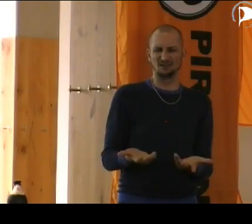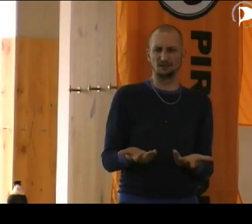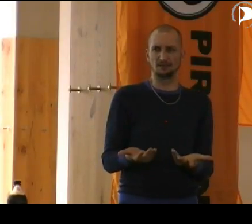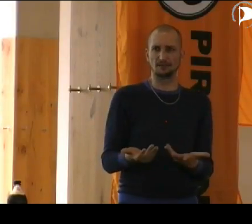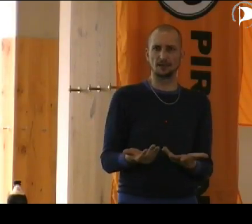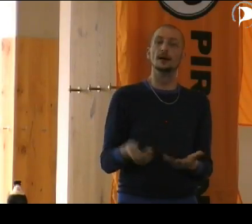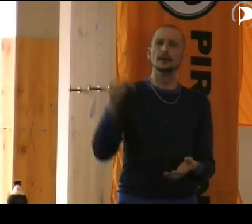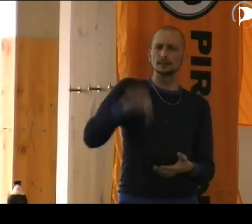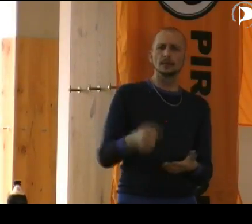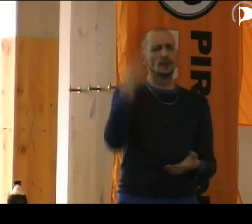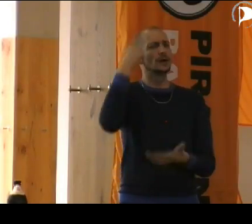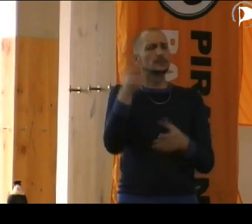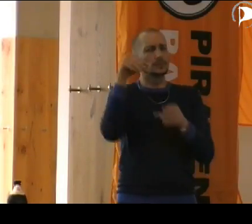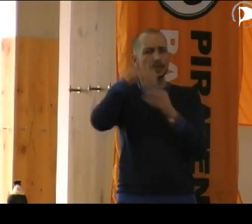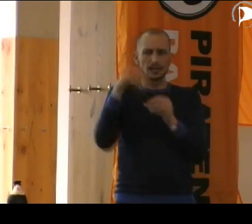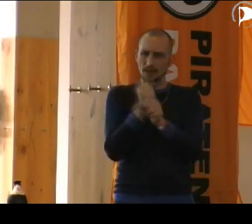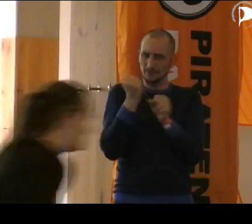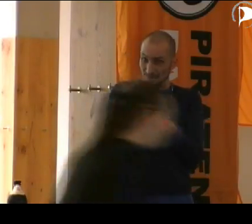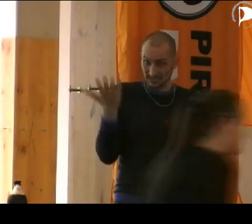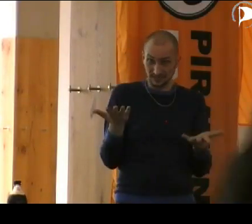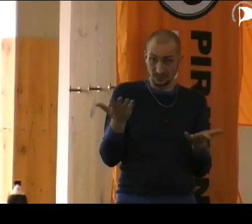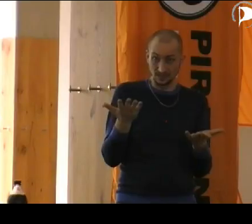wissen wir dass wir tun